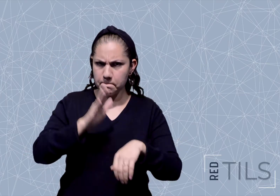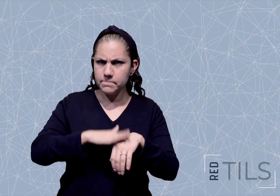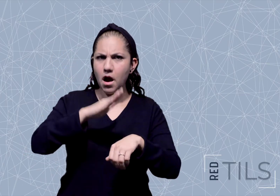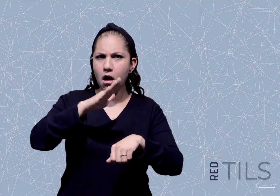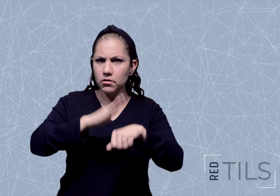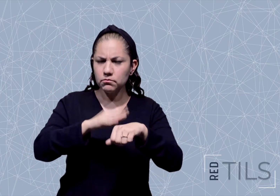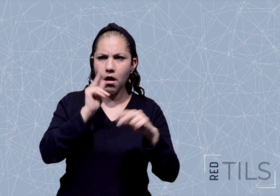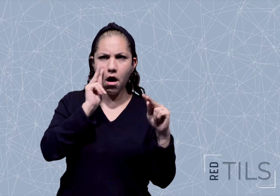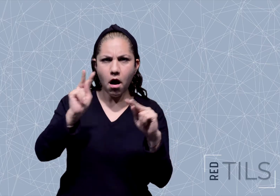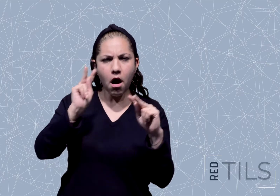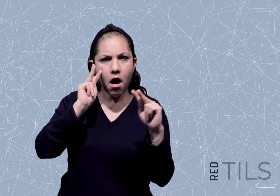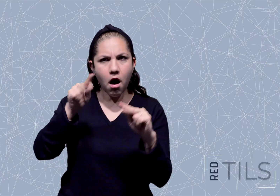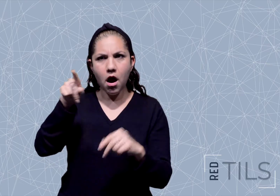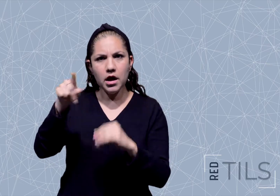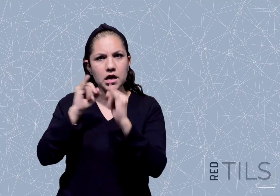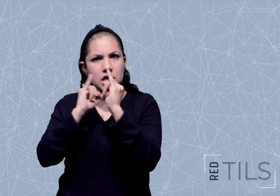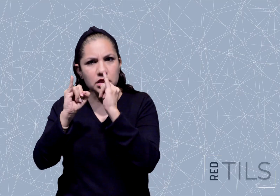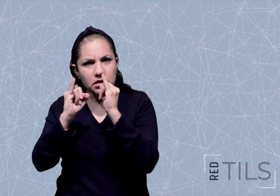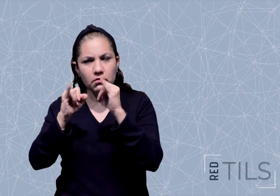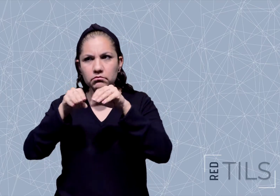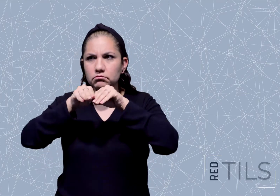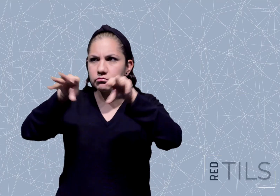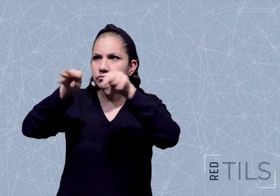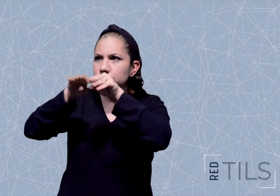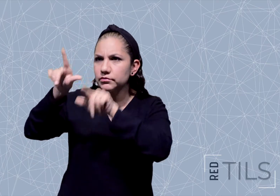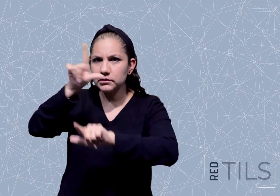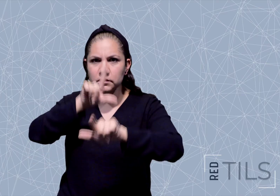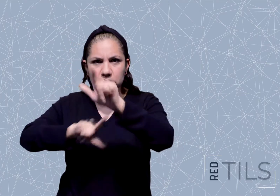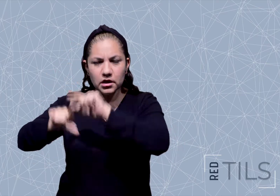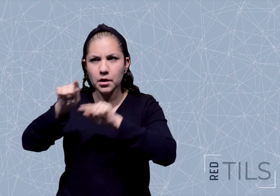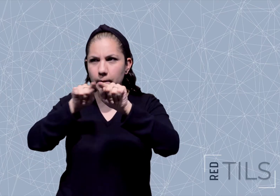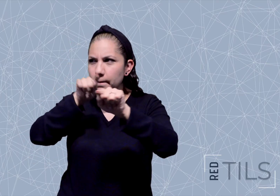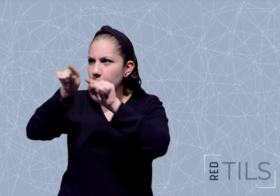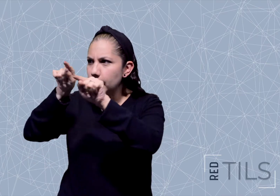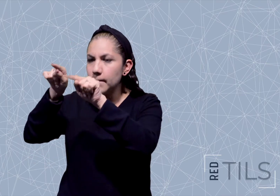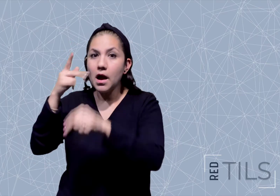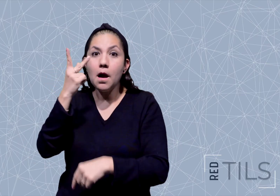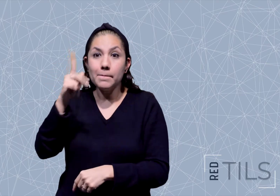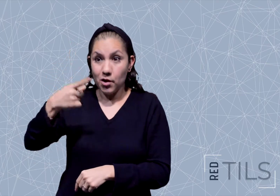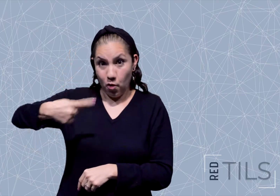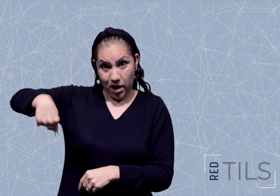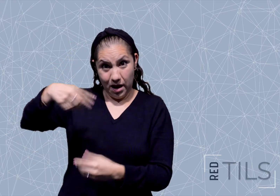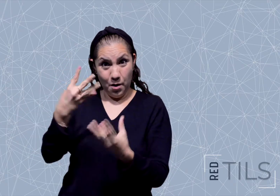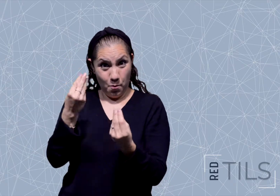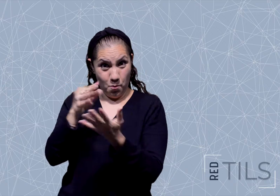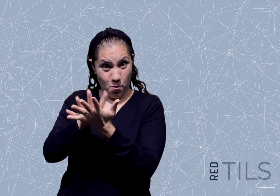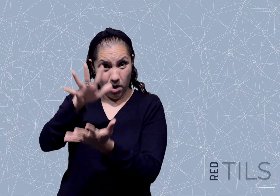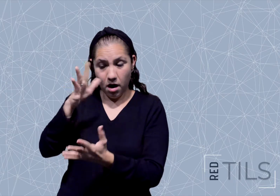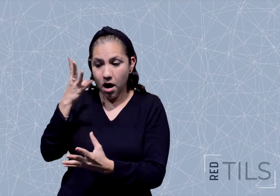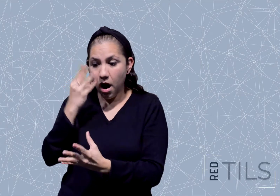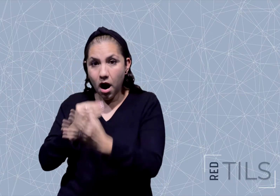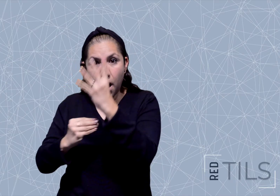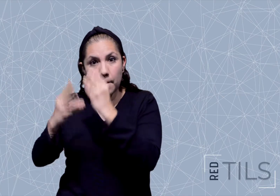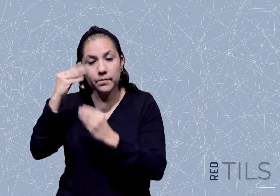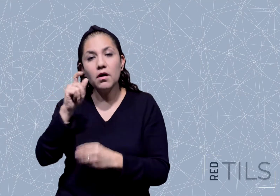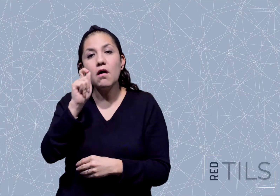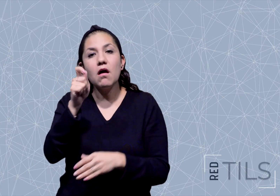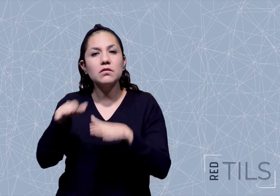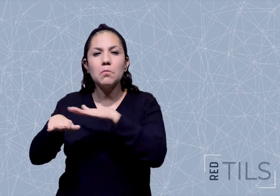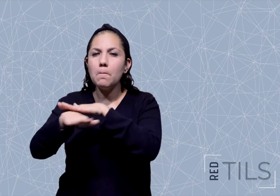Aunque ahora es cada vez más visible la presencia de los intérpretes de lenguas de señas, su formación es